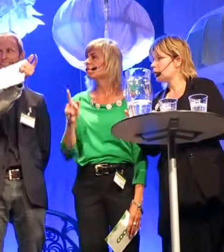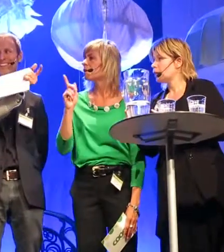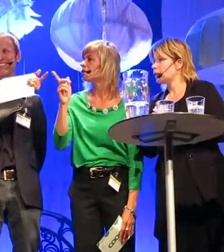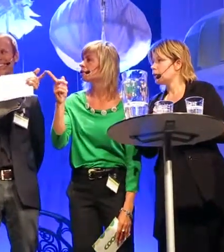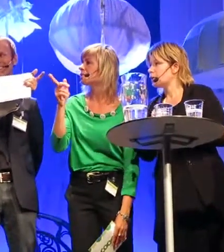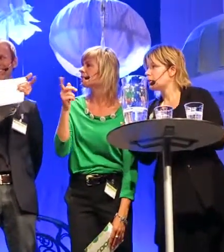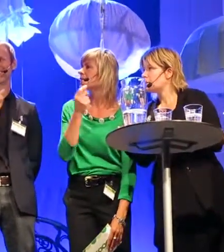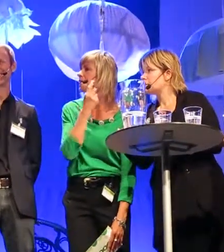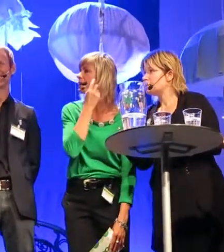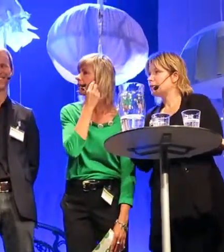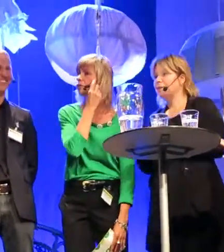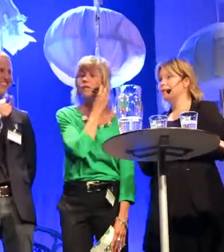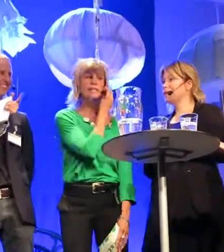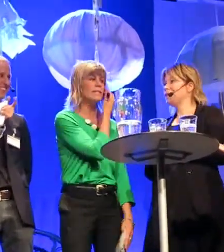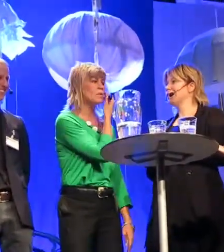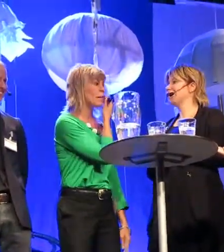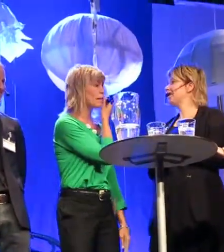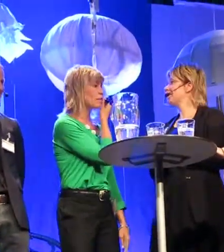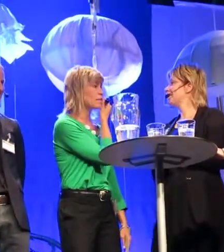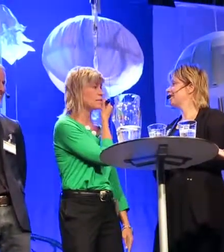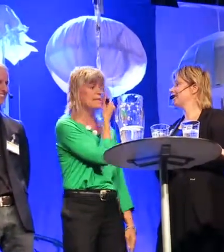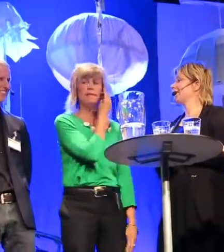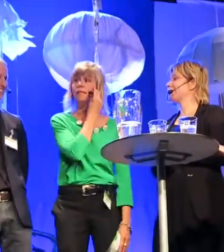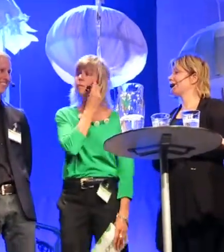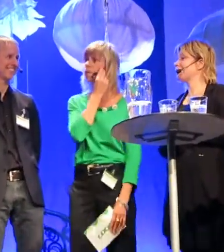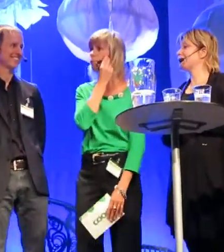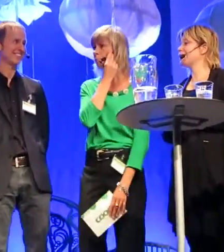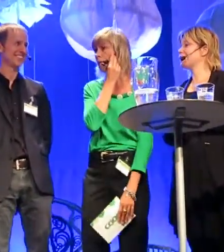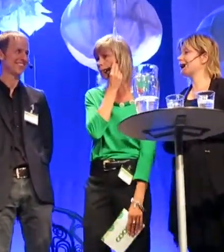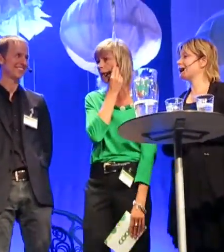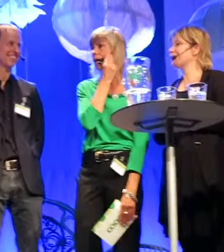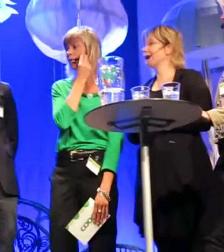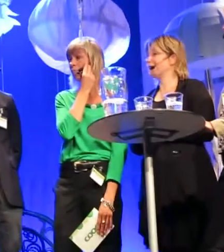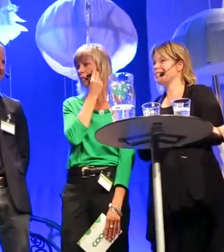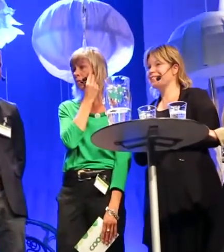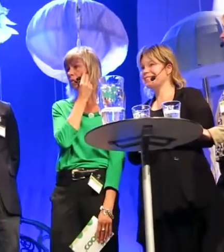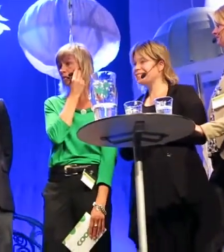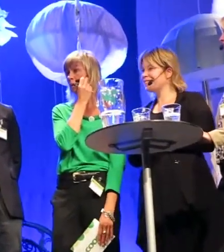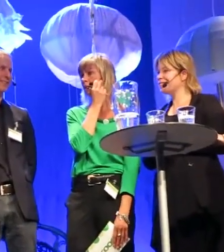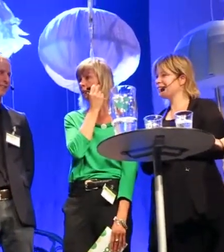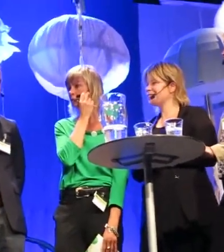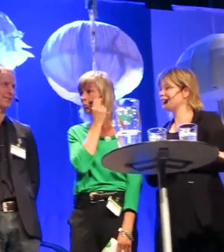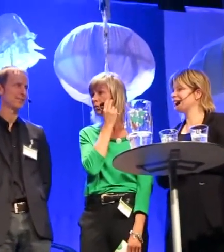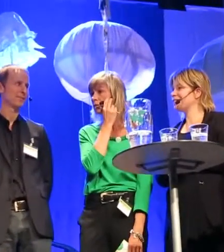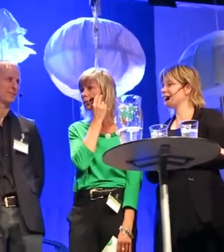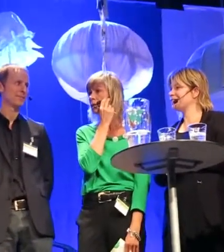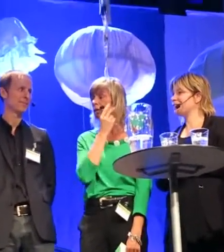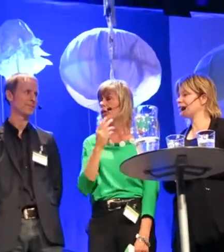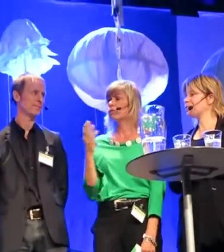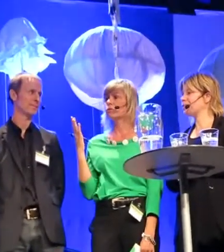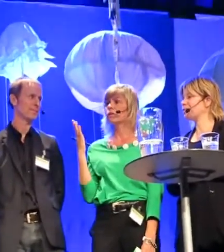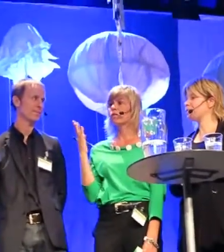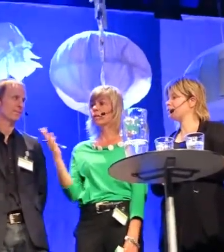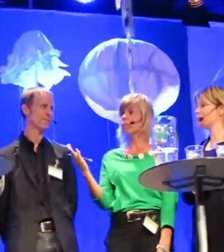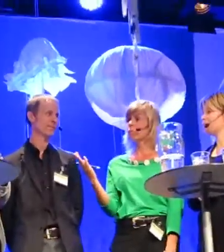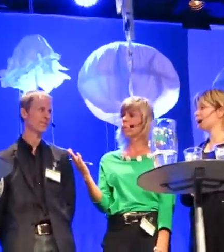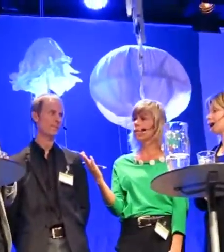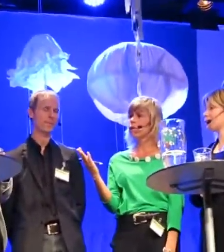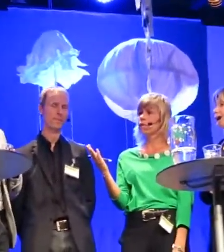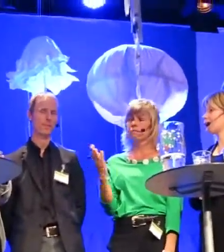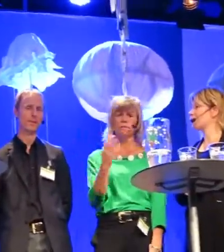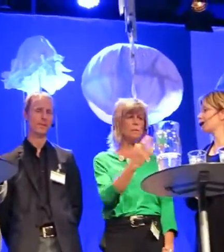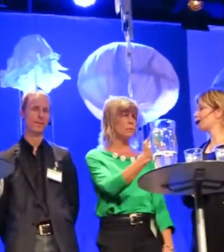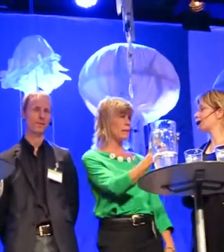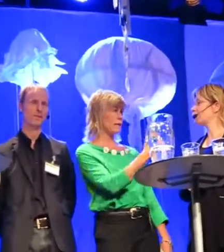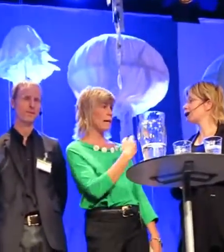redan om... Vad de två kanske vill också säga. Där. Jag tycker det är jättebra med det här kaffedrickandet. Men ett problem är ju mandatperiodsfokuset. Så jag tycker det vore jättebra